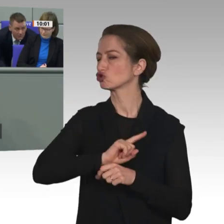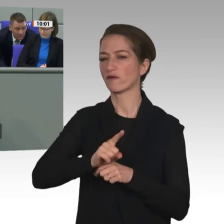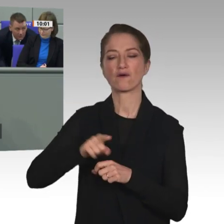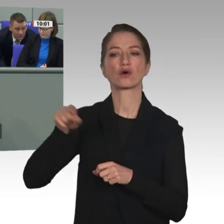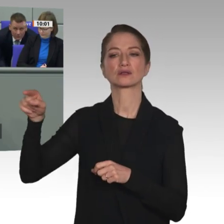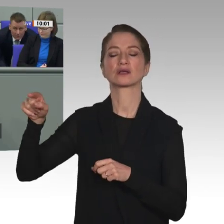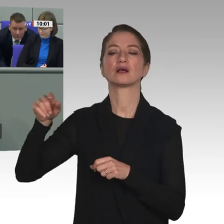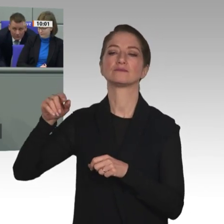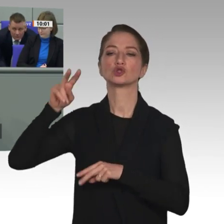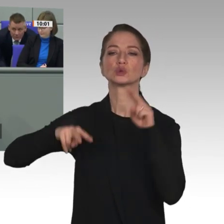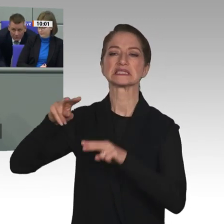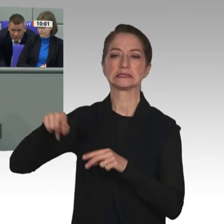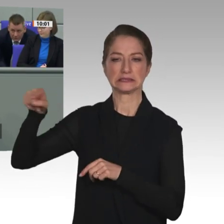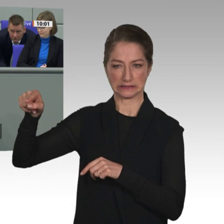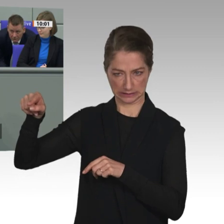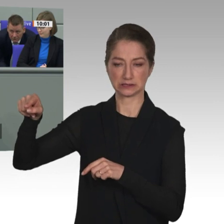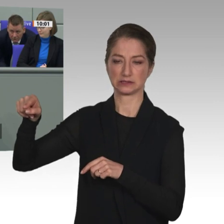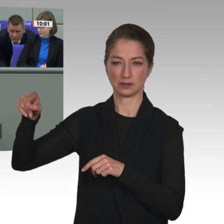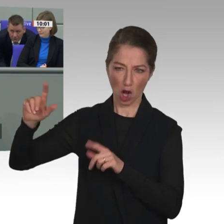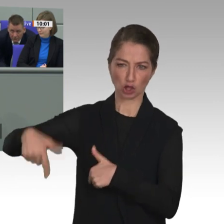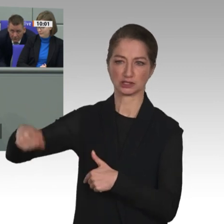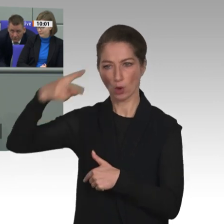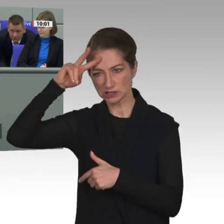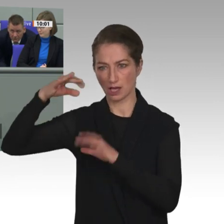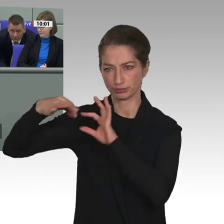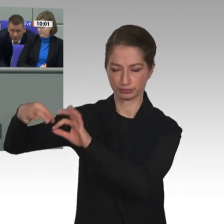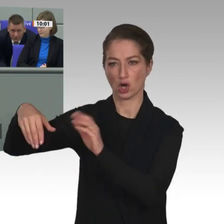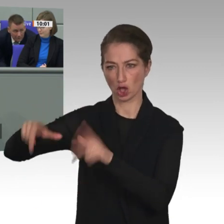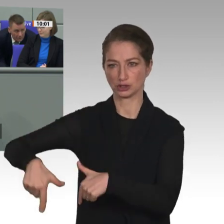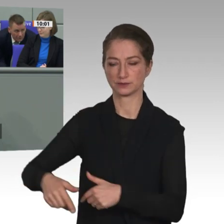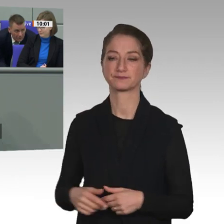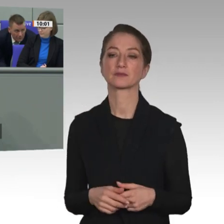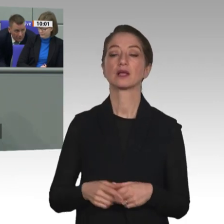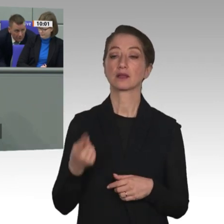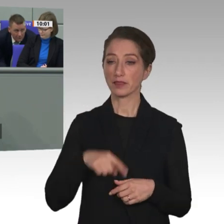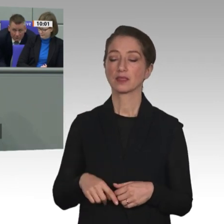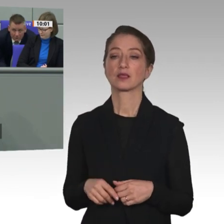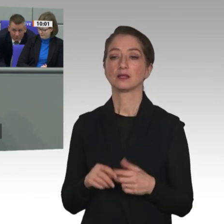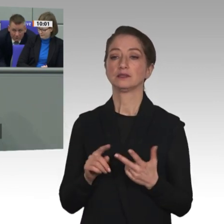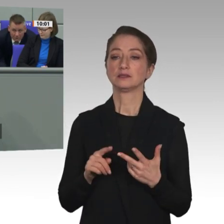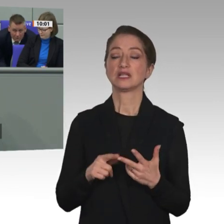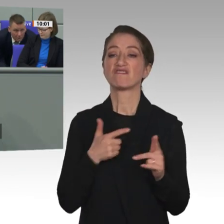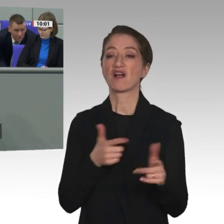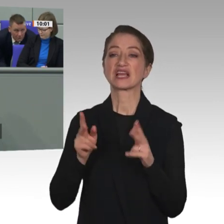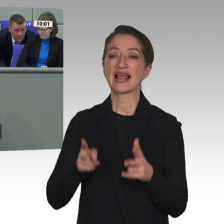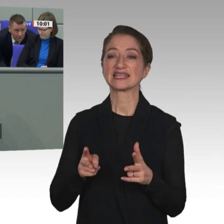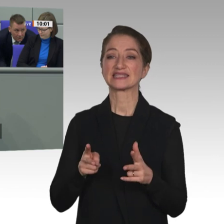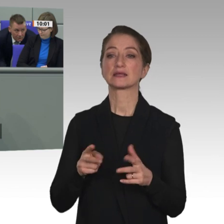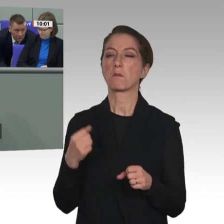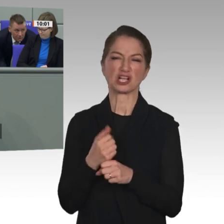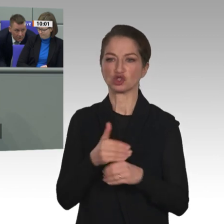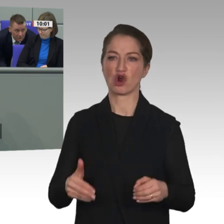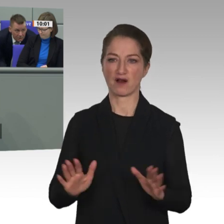eingeschaltet. Wir haben das Waffenrecht verschärft in der vorletzten Sitzungswoche mit dem ganz